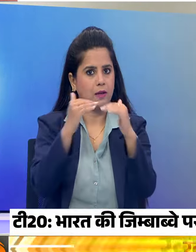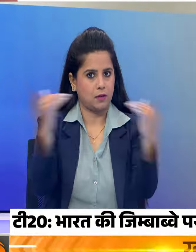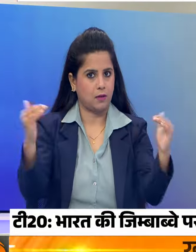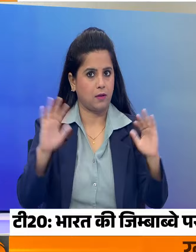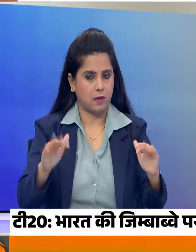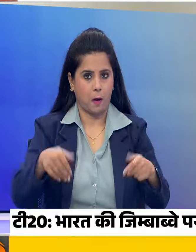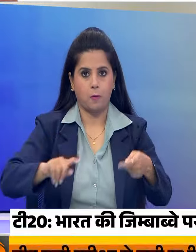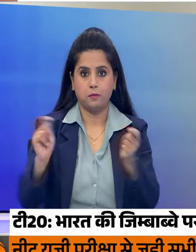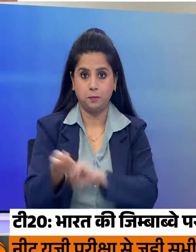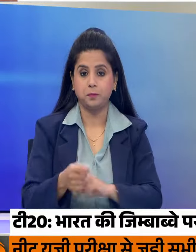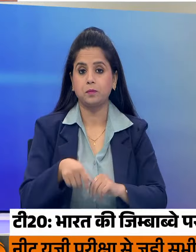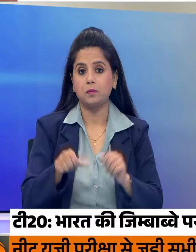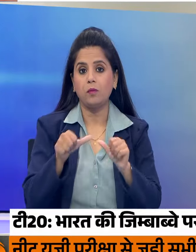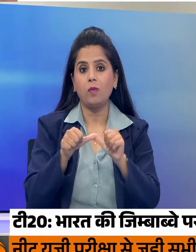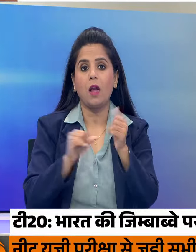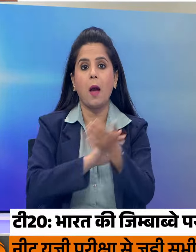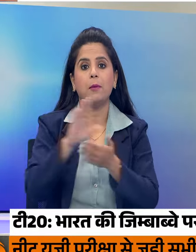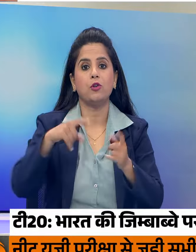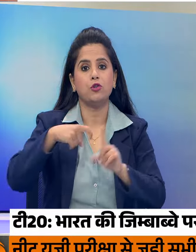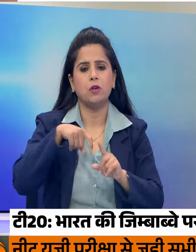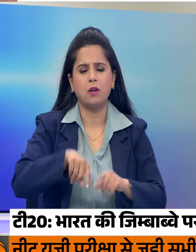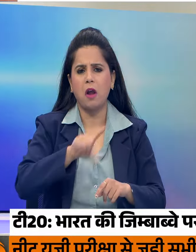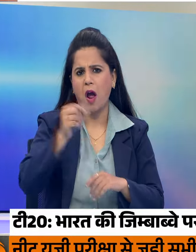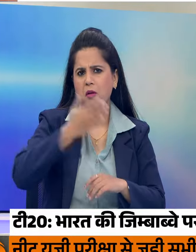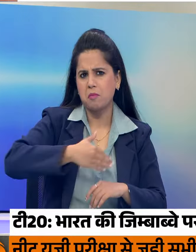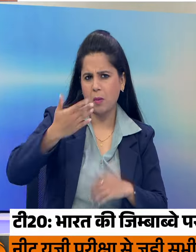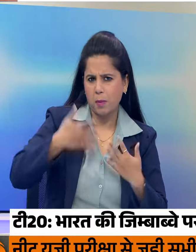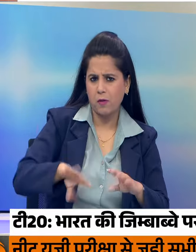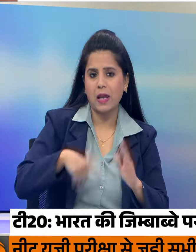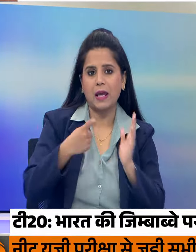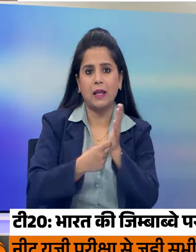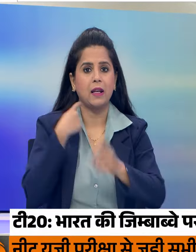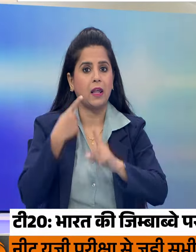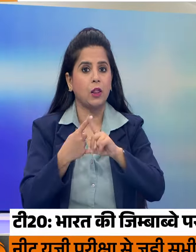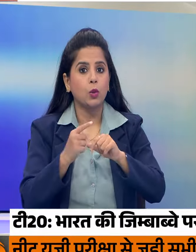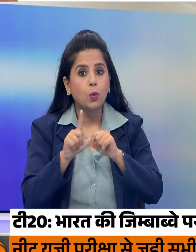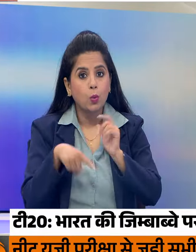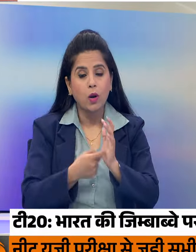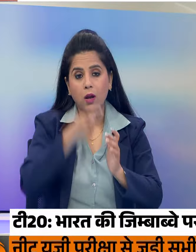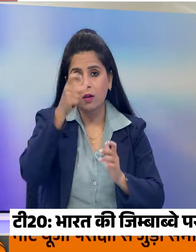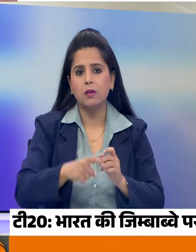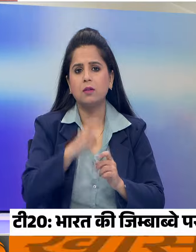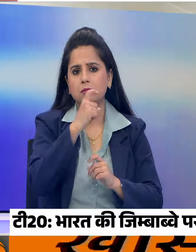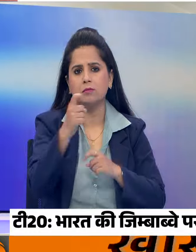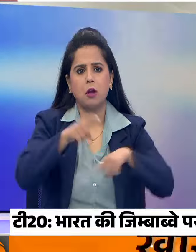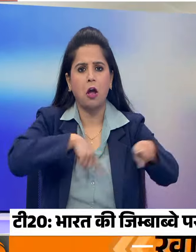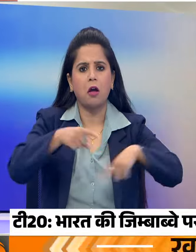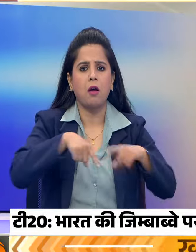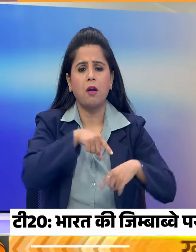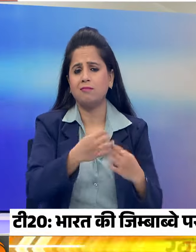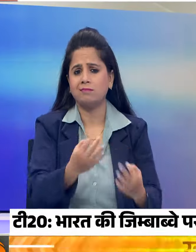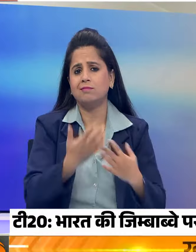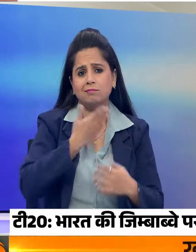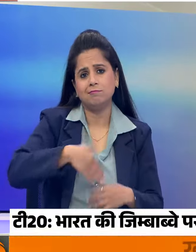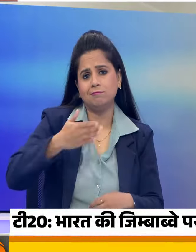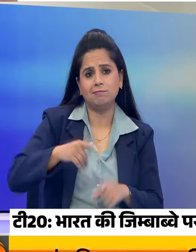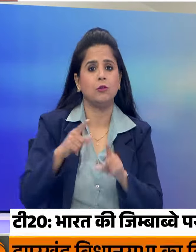सीरीज। अभिषेक शर्मा ने जड़ा शतक, तो वहीं ऋतुराज गायकवाड़ ने खेली 77 रन की शानदार पारी।